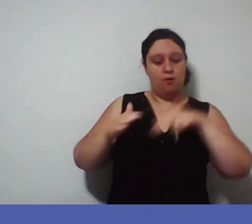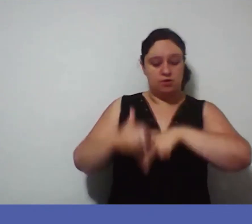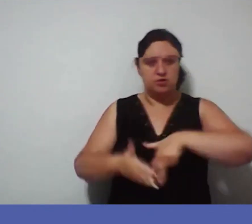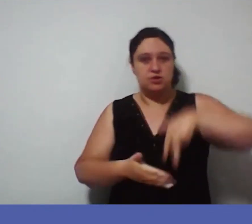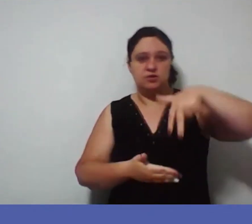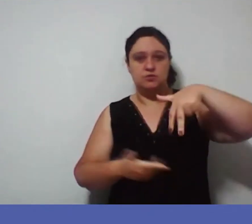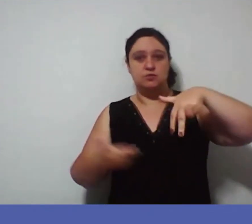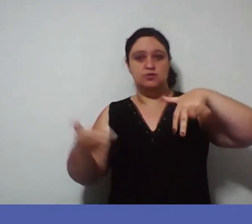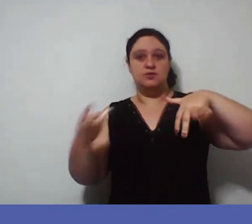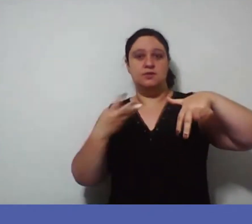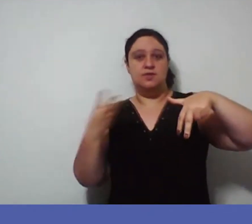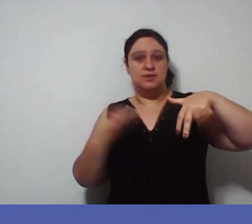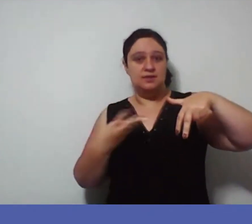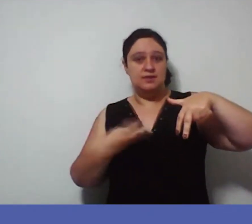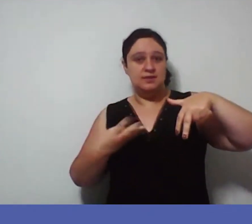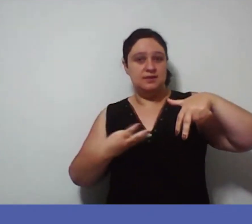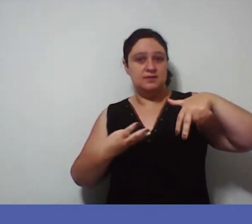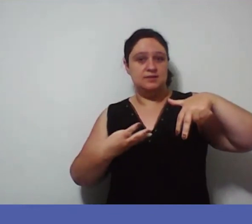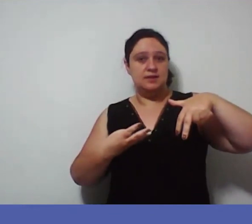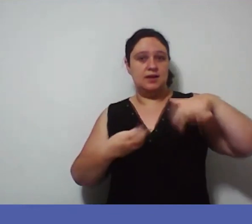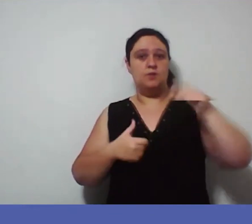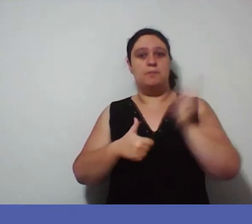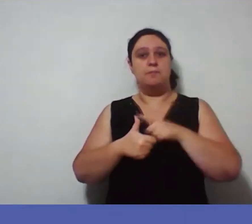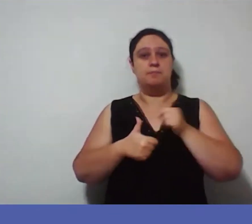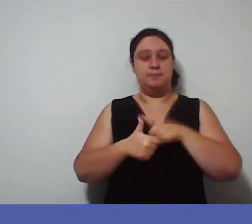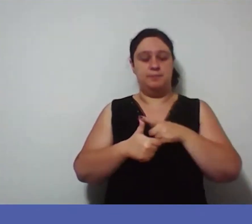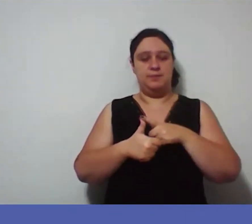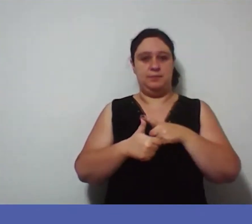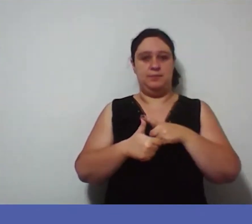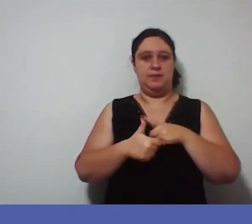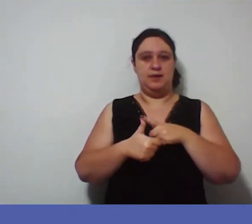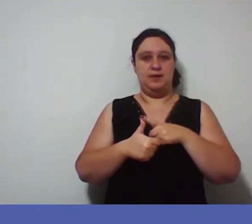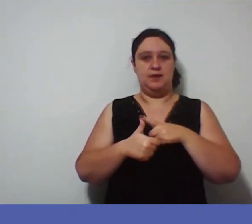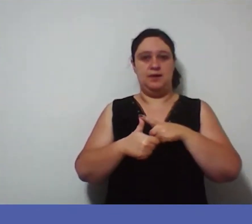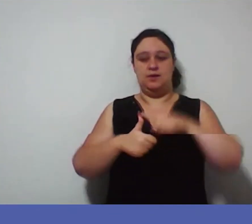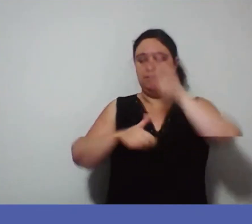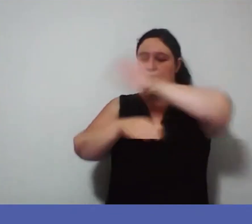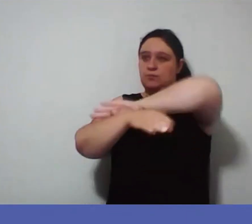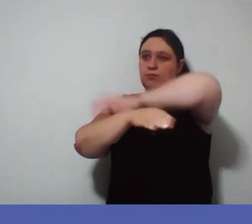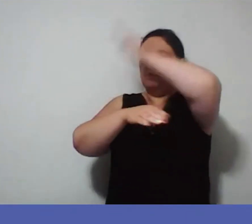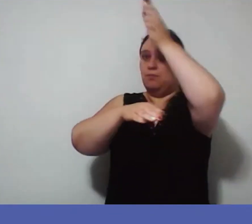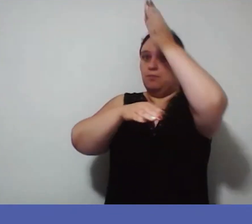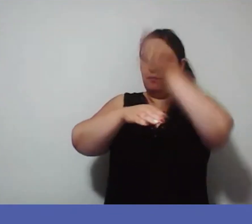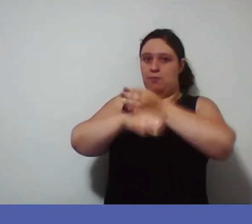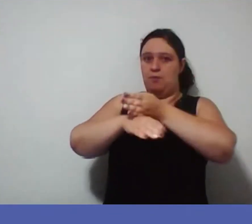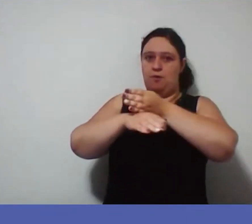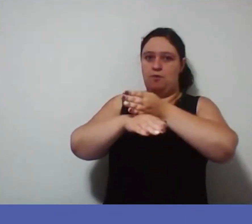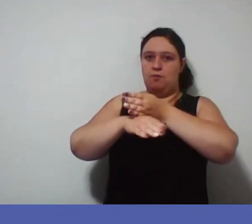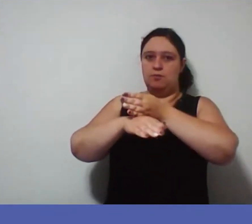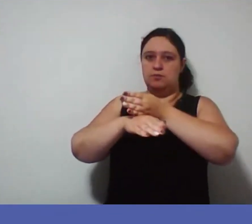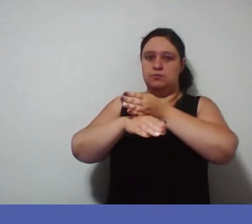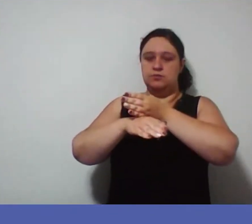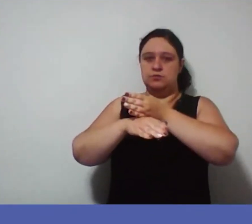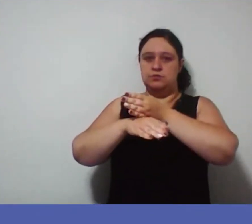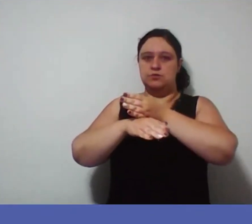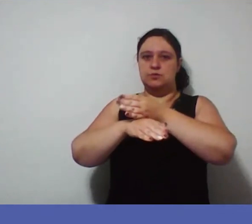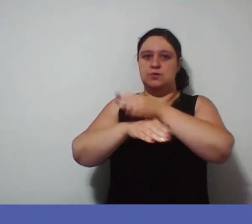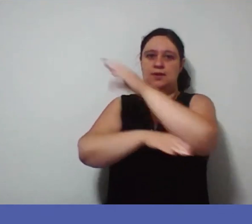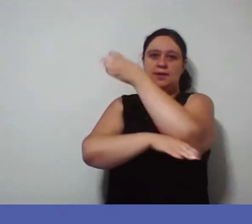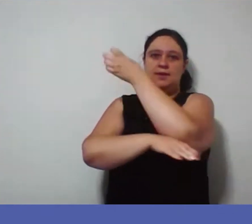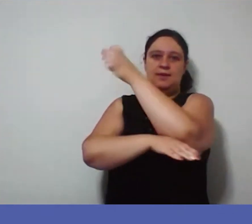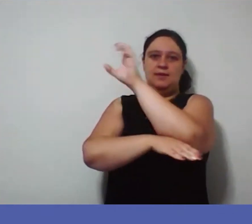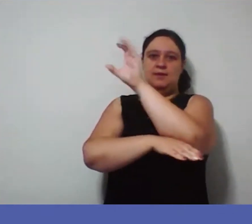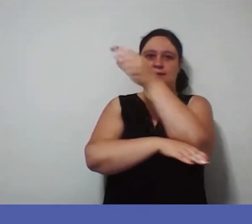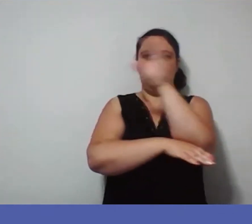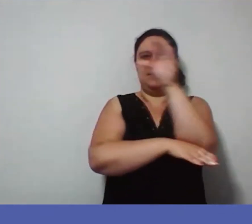que ele falou foi ao pé do Monte Hermon, em Cesareia de Filipe. Vocês se lembram? Em